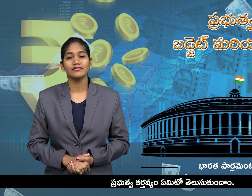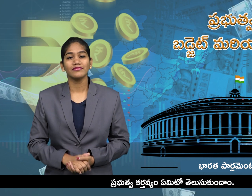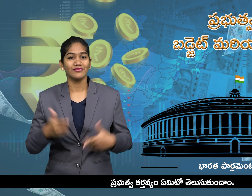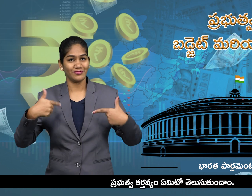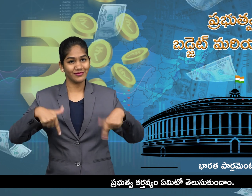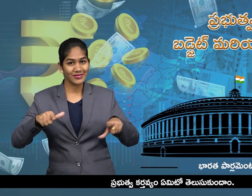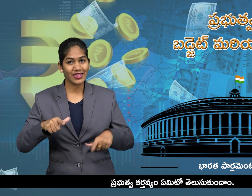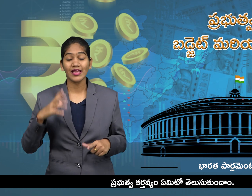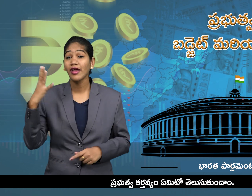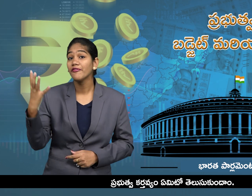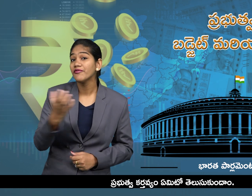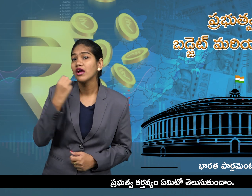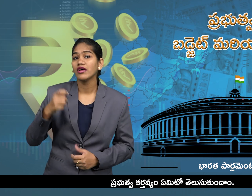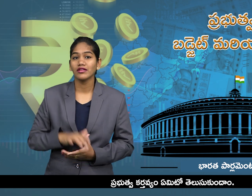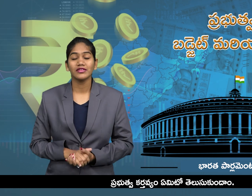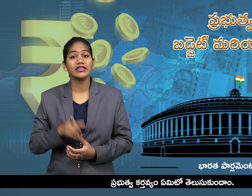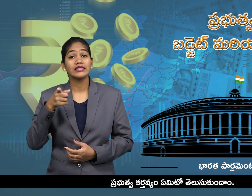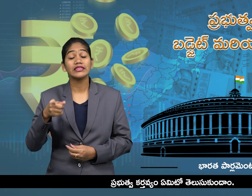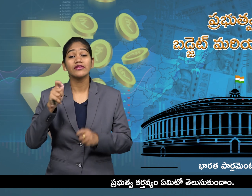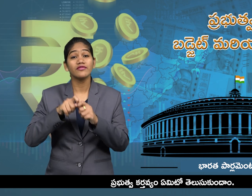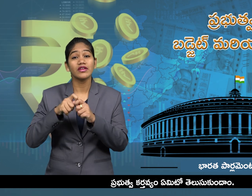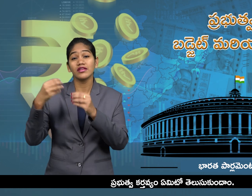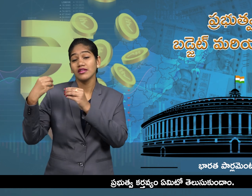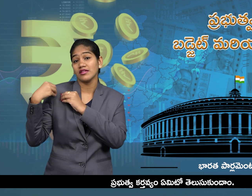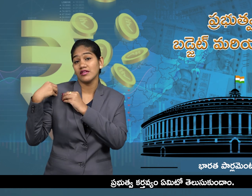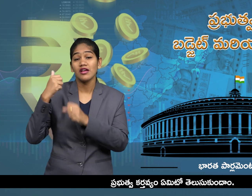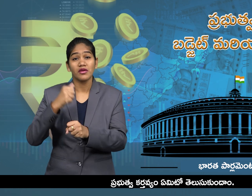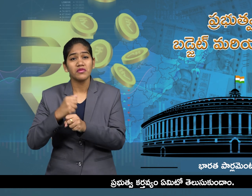ప్రభుత్వ కర్తవ్యం ఏమిటో తెలుసుకుందాం.